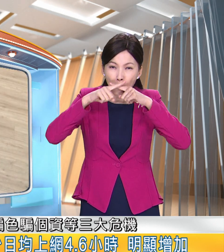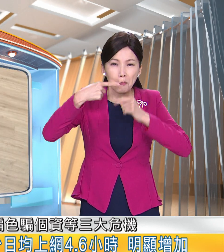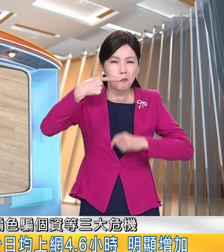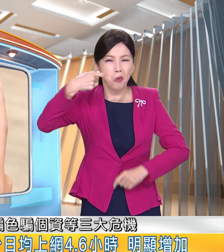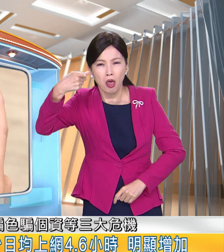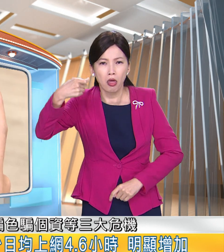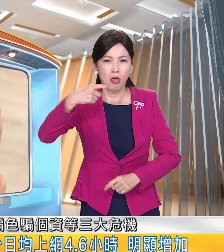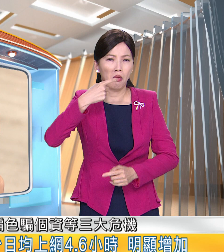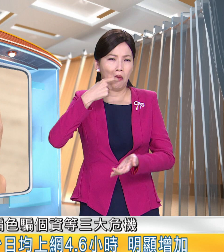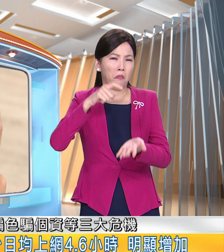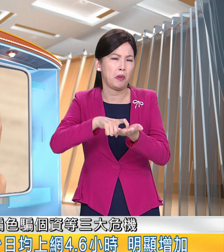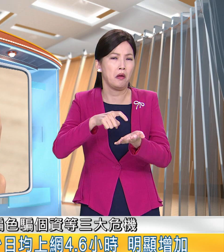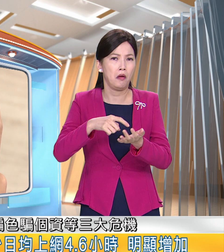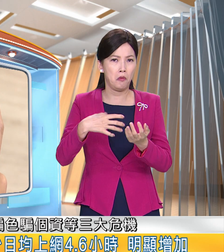资等3大危机。